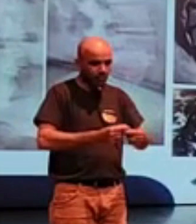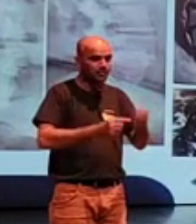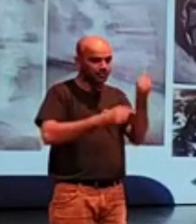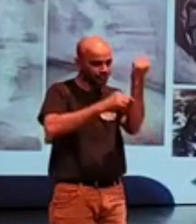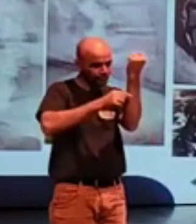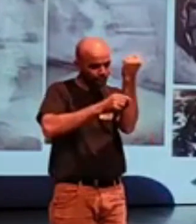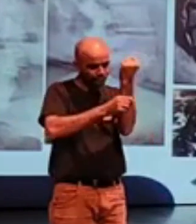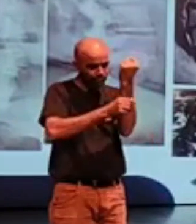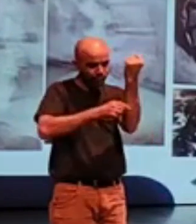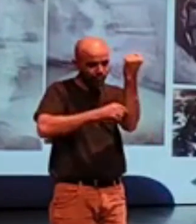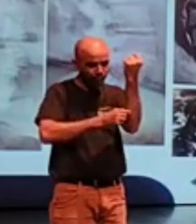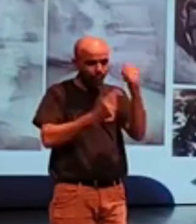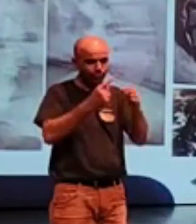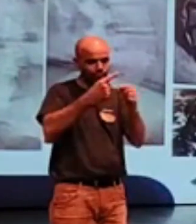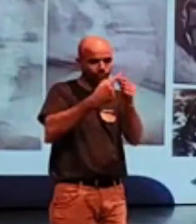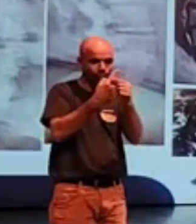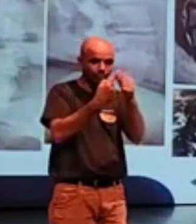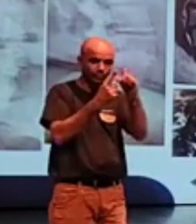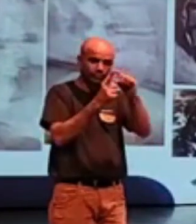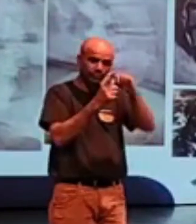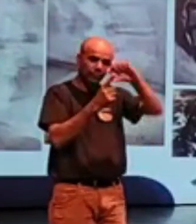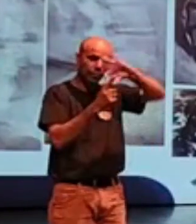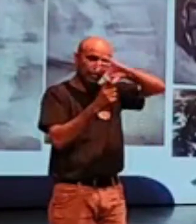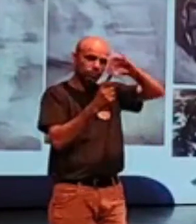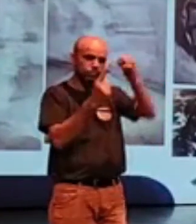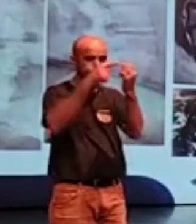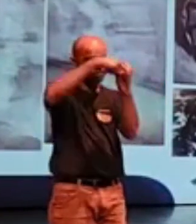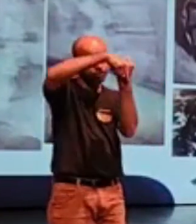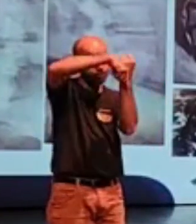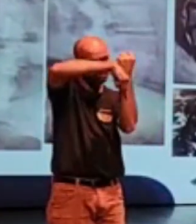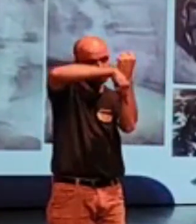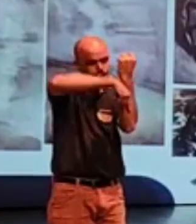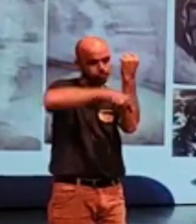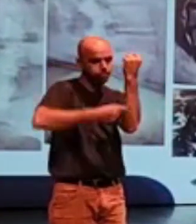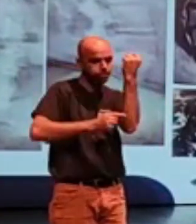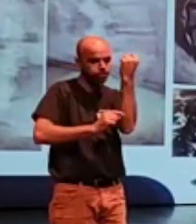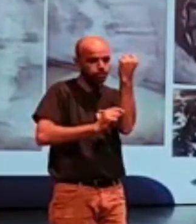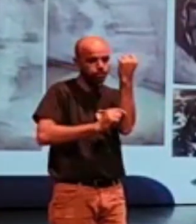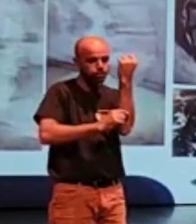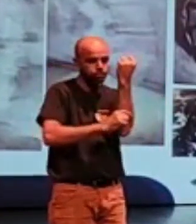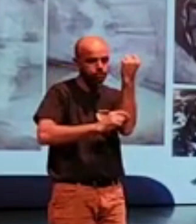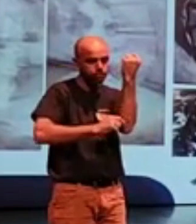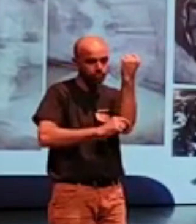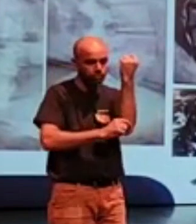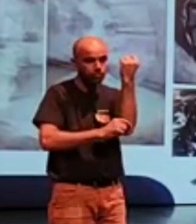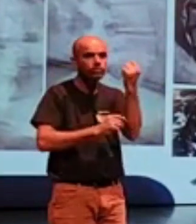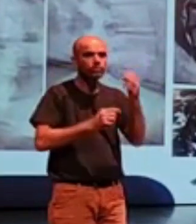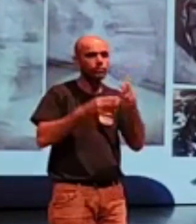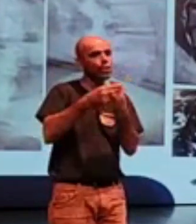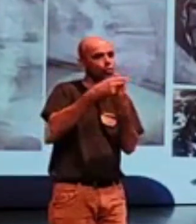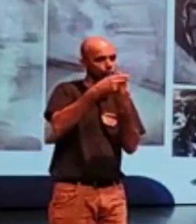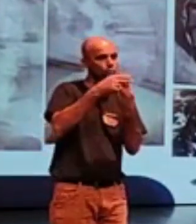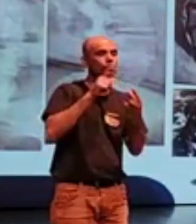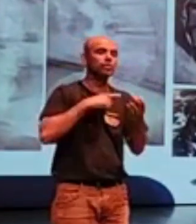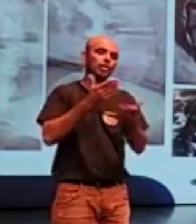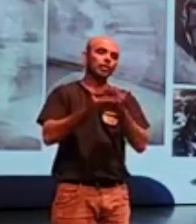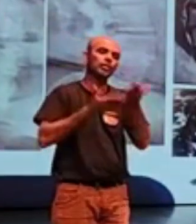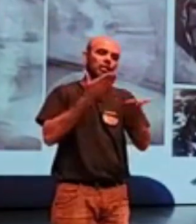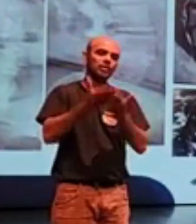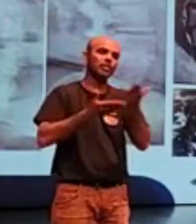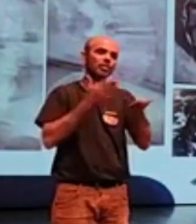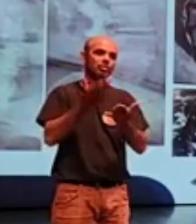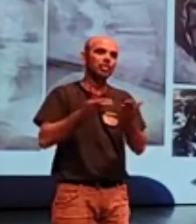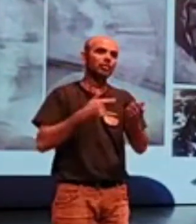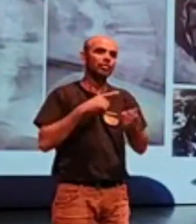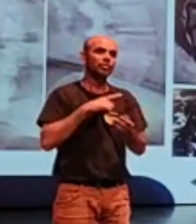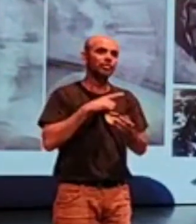menos do tamanho do meu dedão. Nós conseguimos evoluir nisso. Inclusive, alguns serviços do SUS teriam um tratamento, eu até fiz parte do